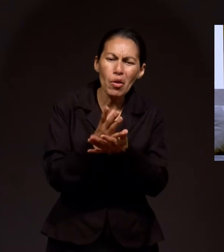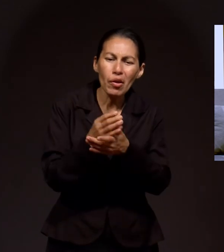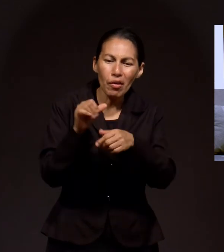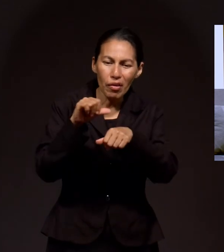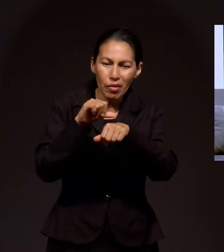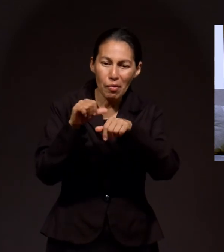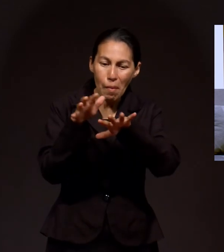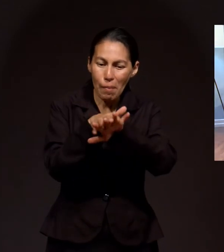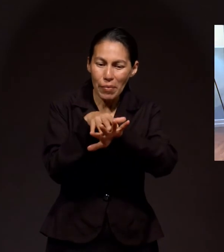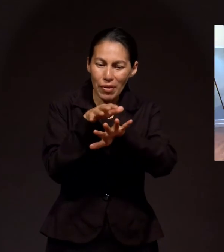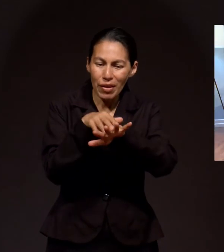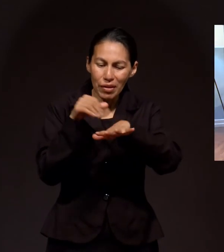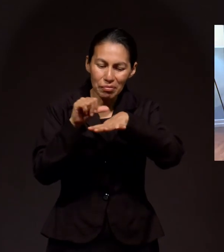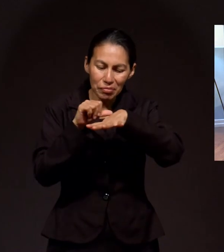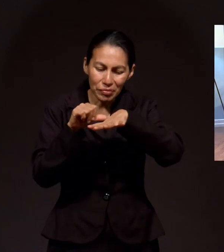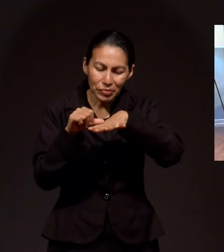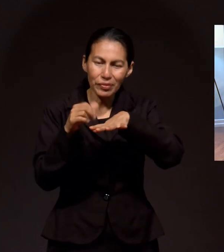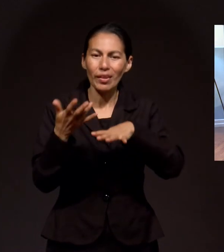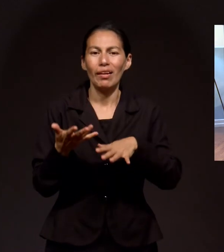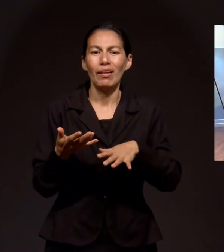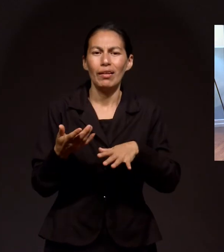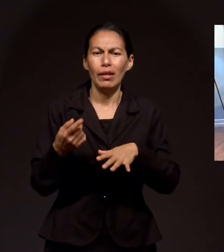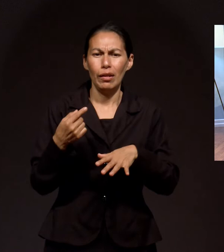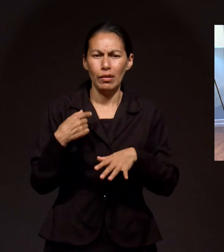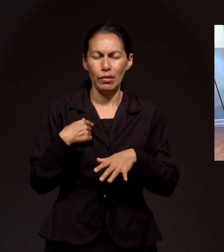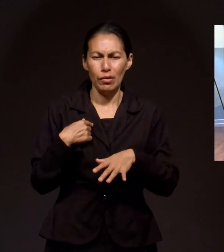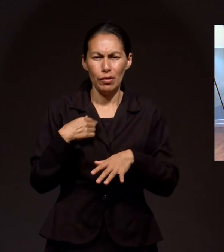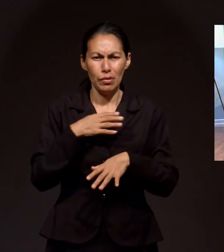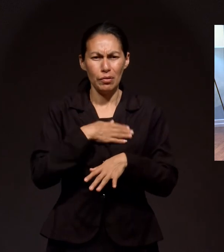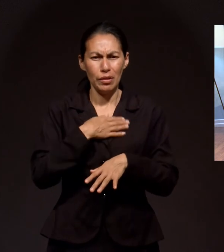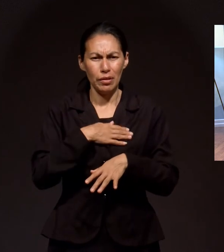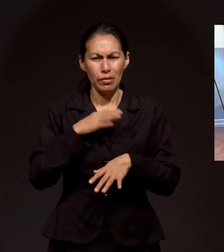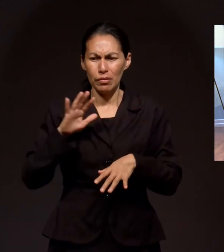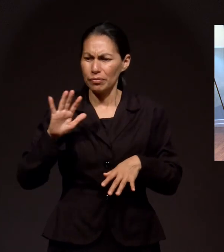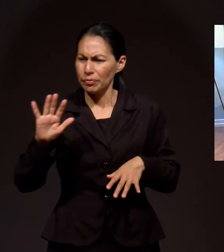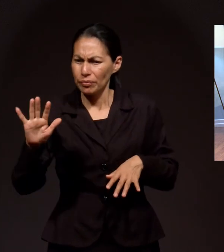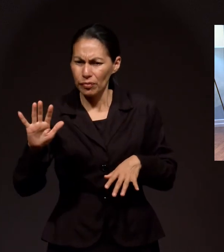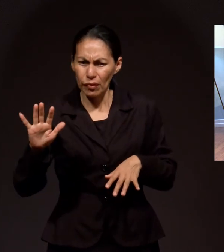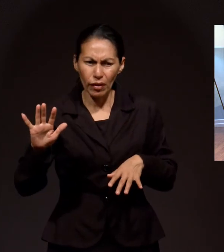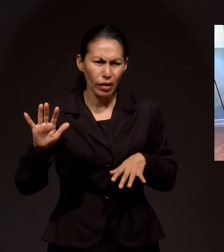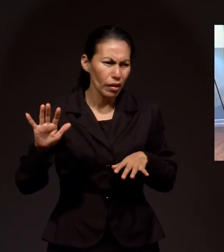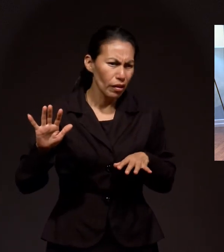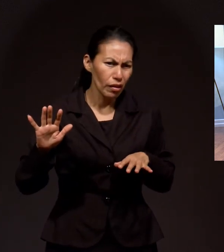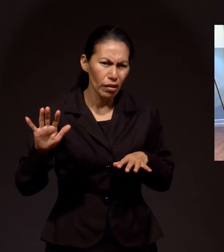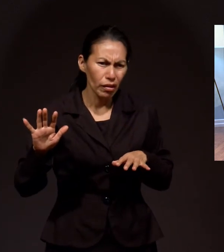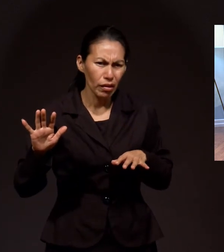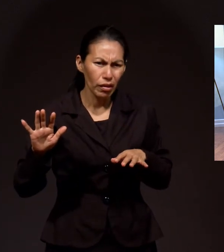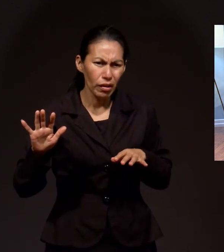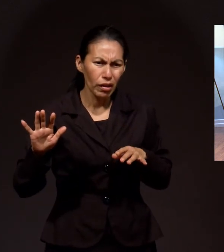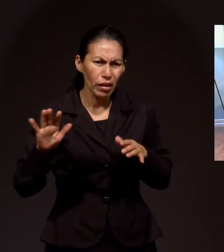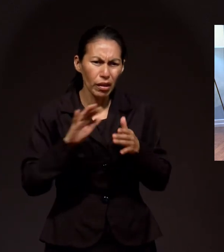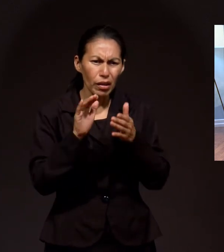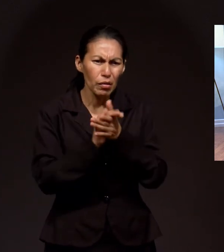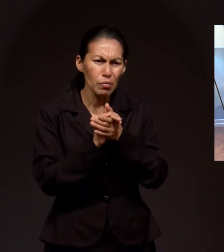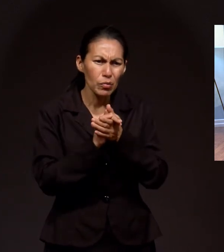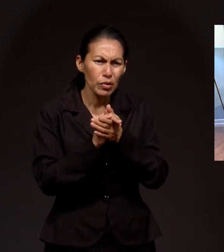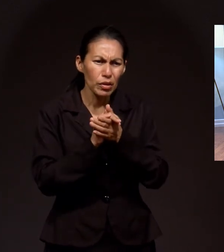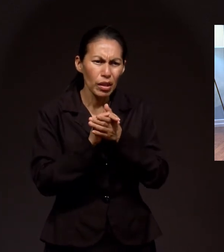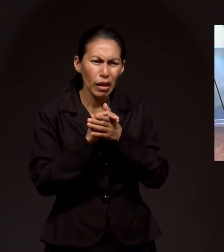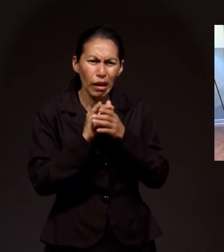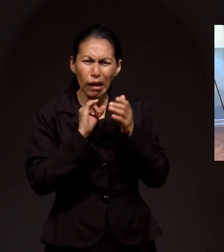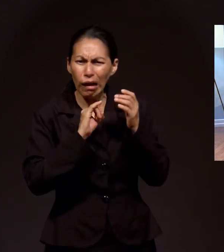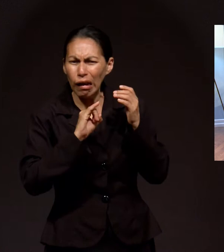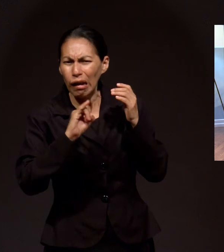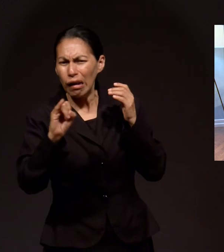Entonces de repente, eso es impresionante. De repente yo me apoyo del baño y yo empiezo a escuchar la voz de lejos de mi